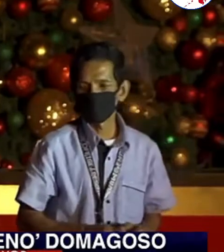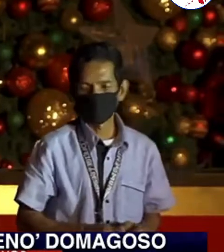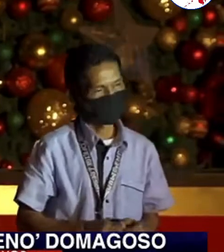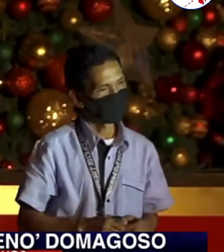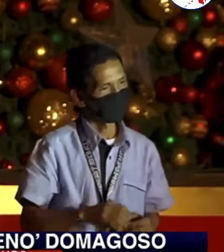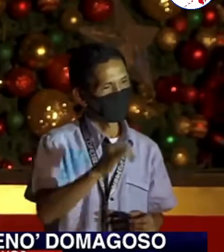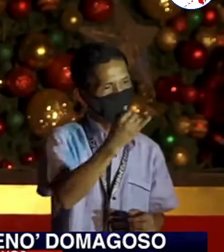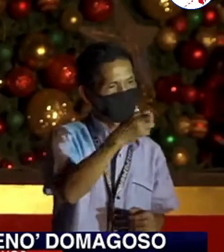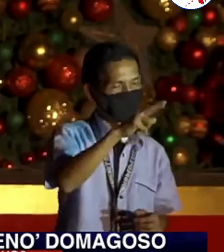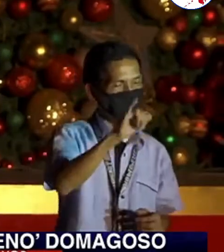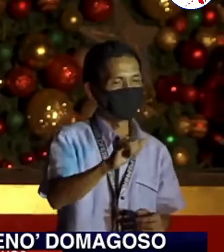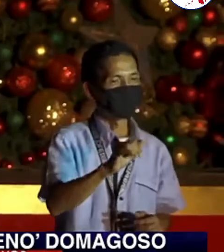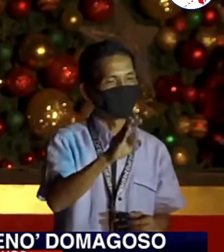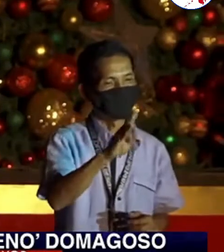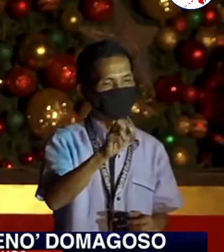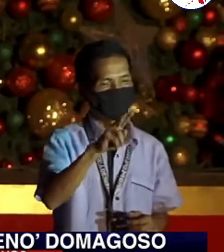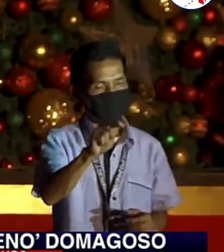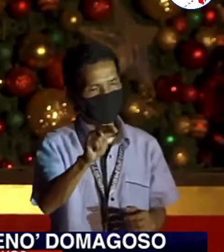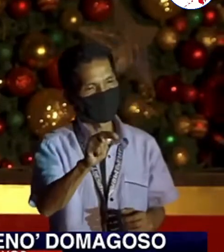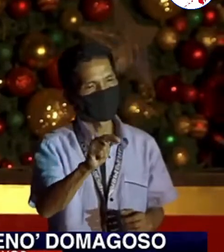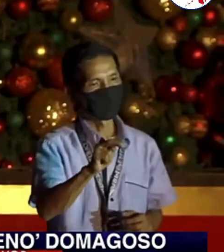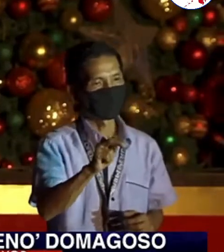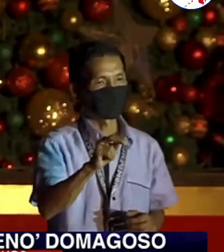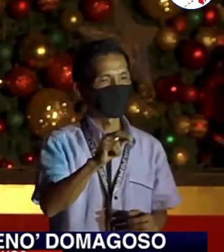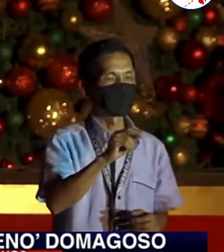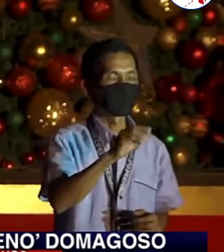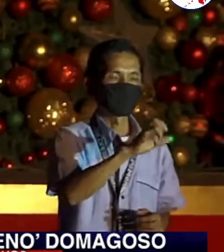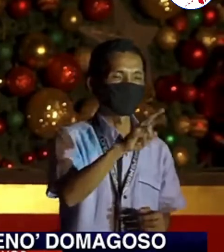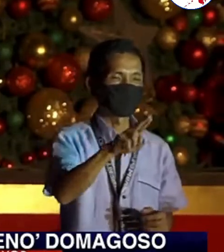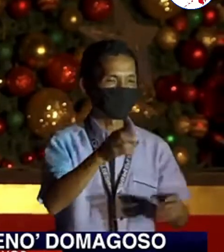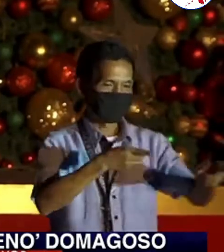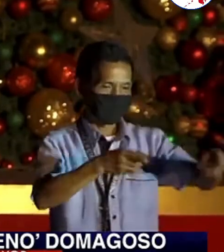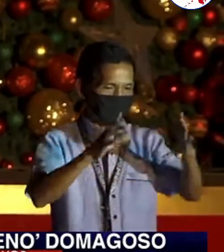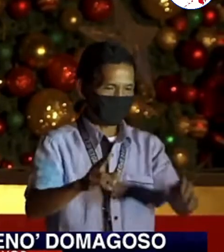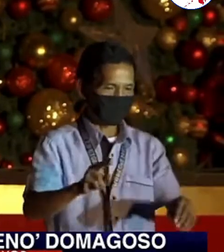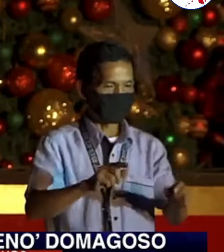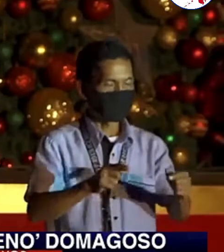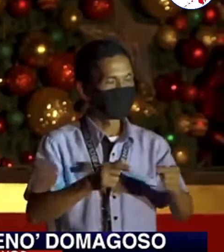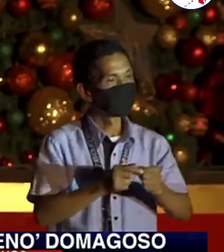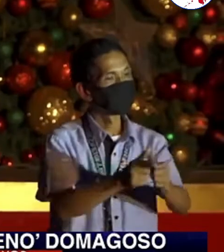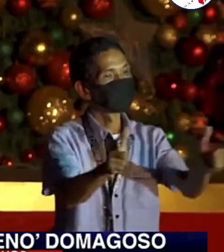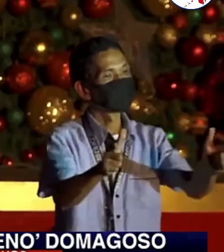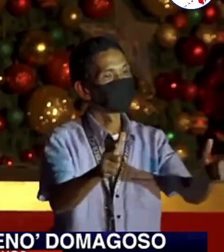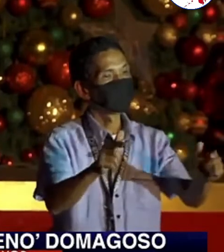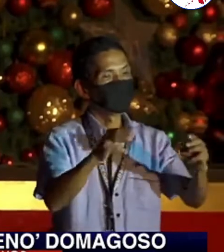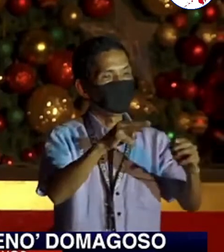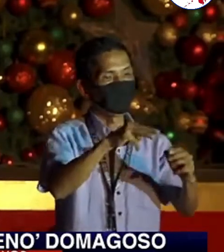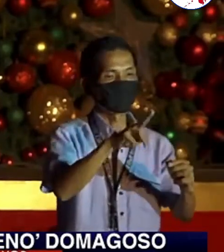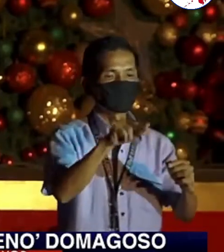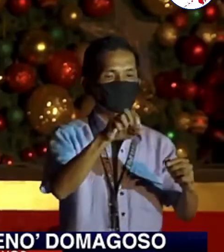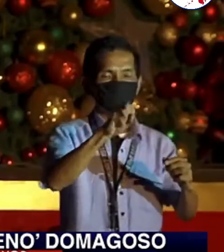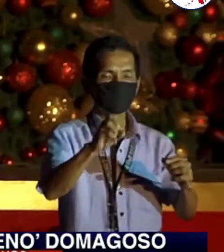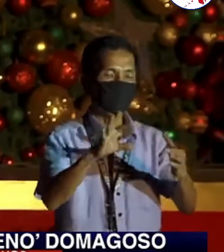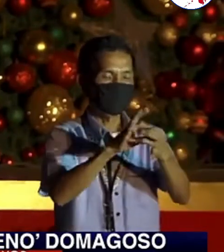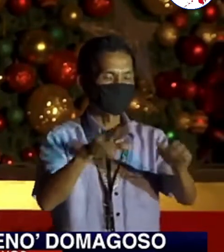Mr. Jeremy Barnes, CESO 3, Director General, National Museum of the Philippines.